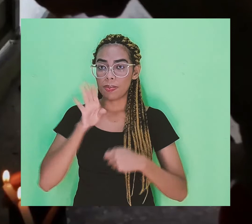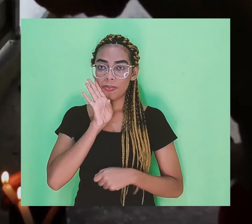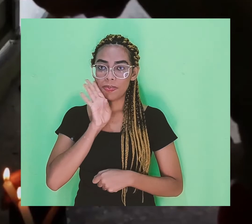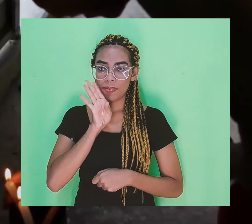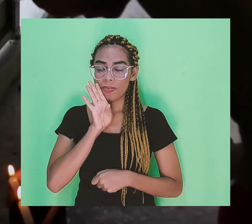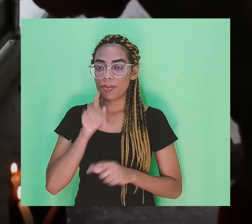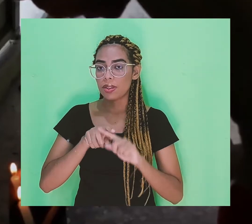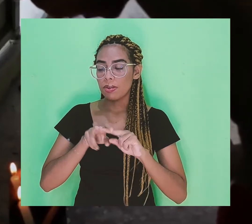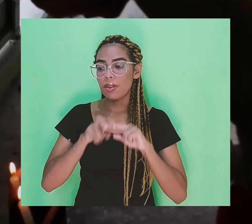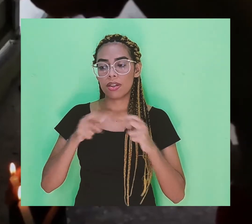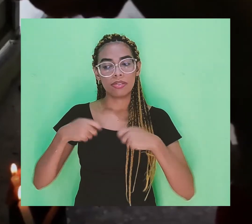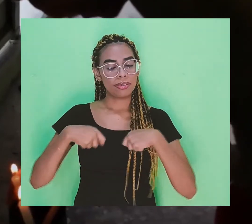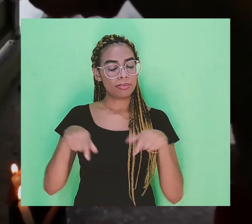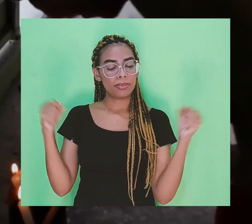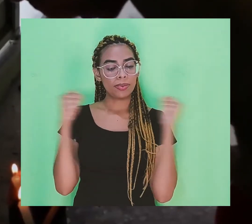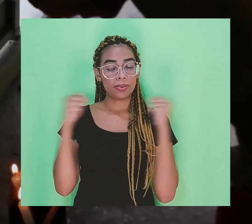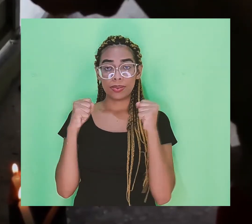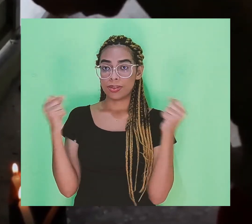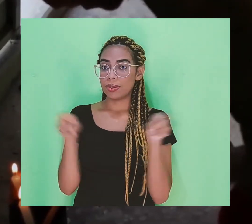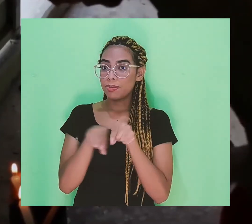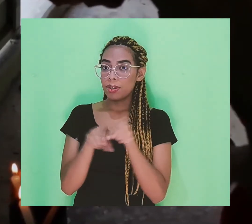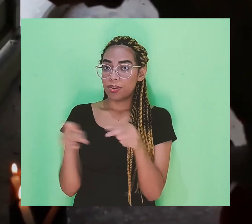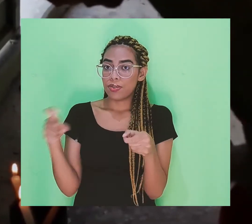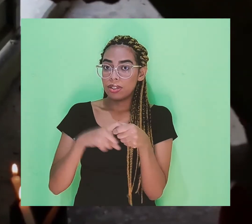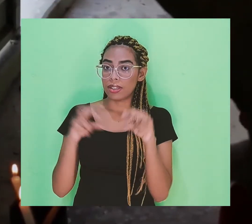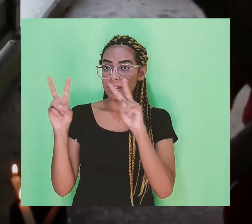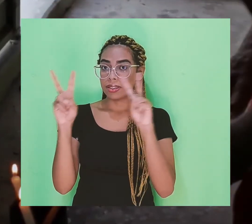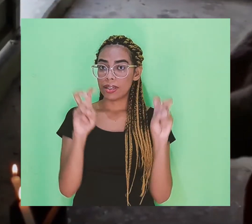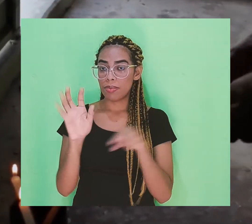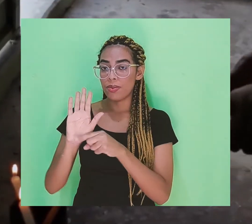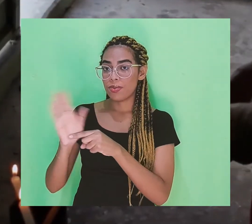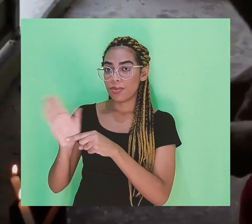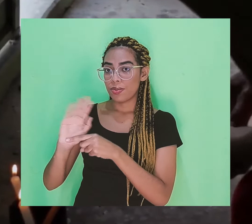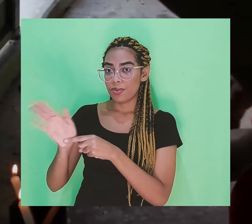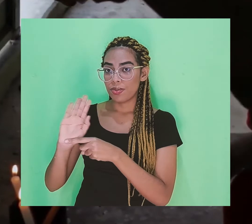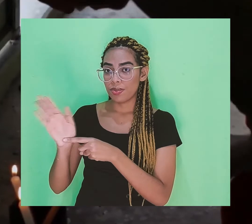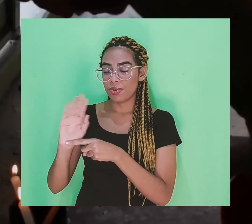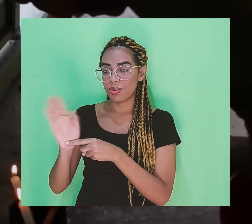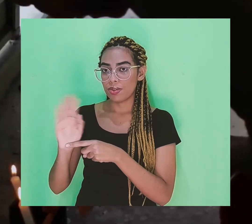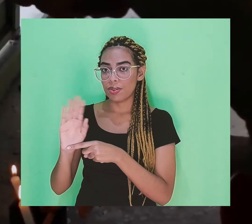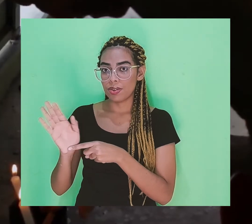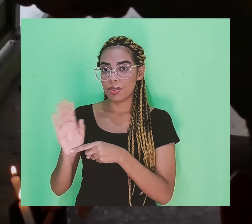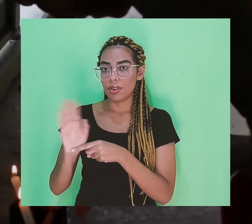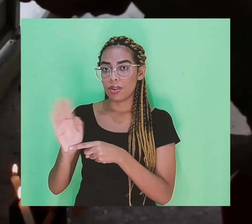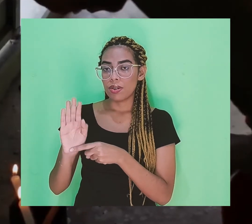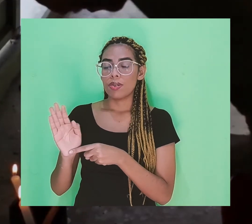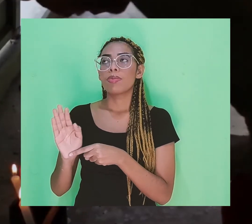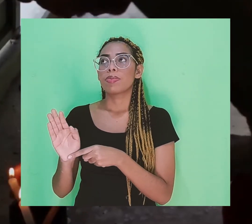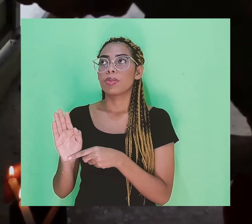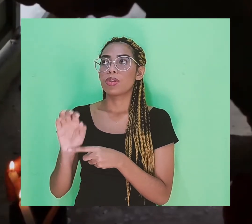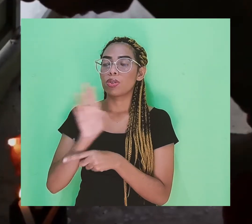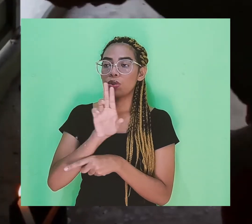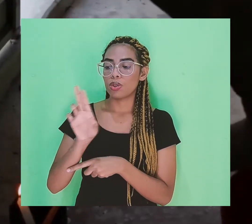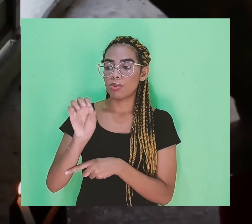bonito, sabe? E eu adoro também, e aí voltando pros filmes pra falar disso, assim, a parte que eu mais gostei do Super Memories quando eu revi aqui pra